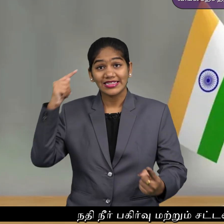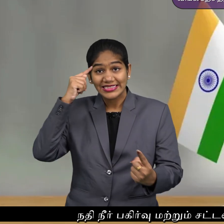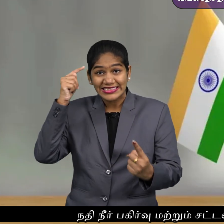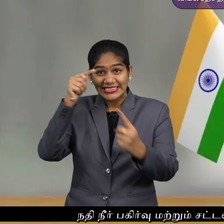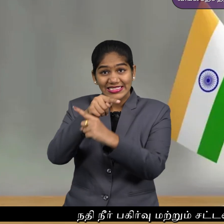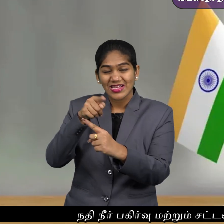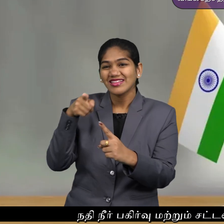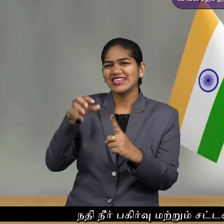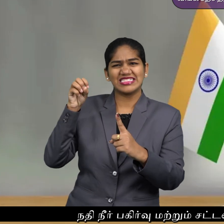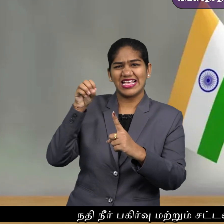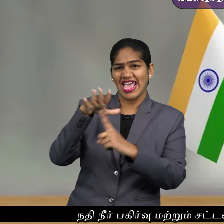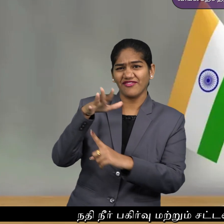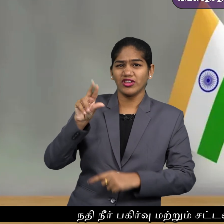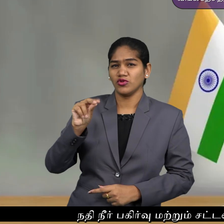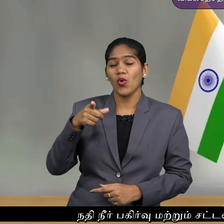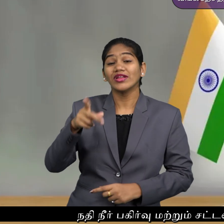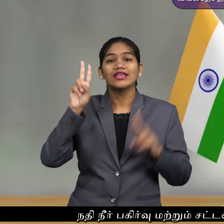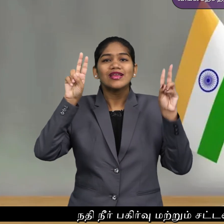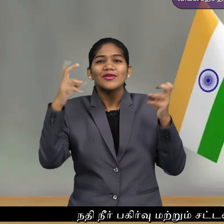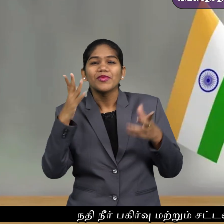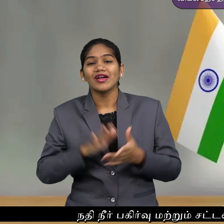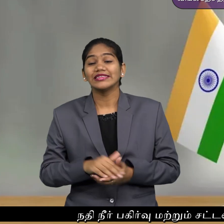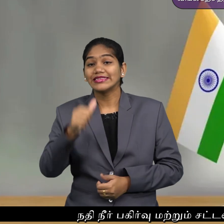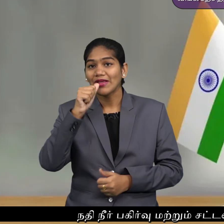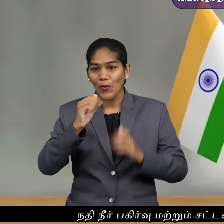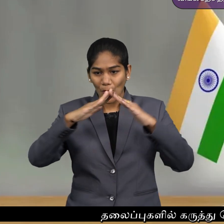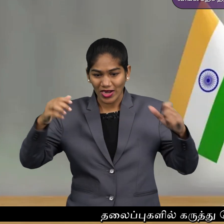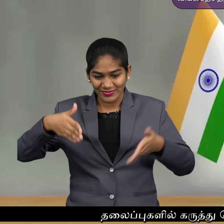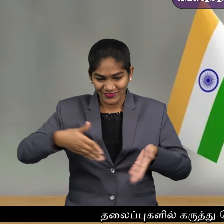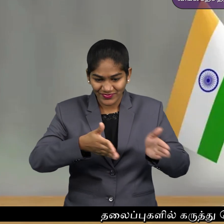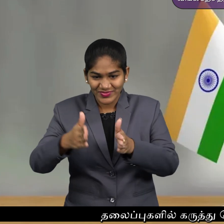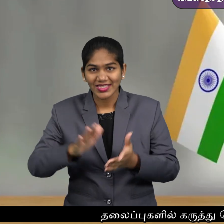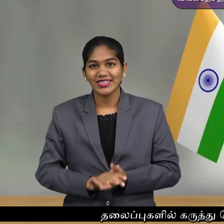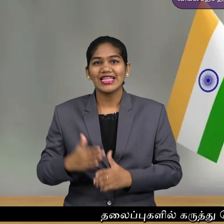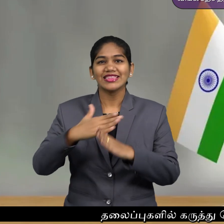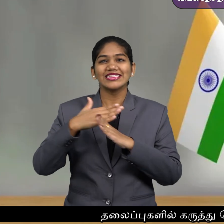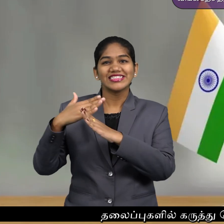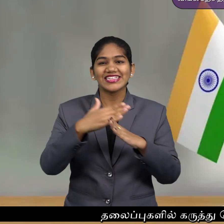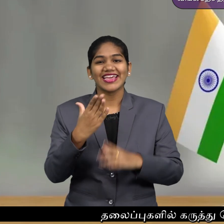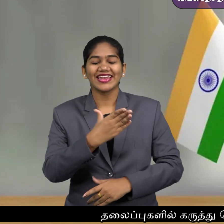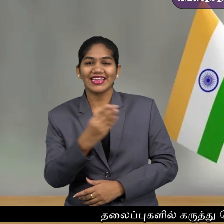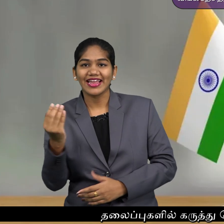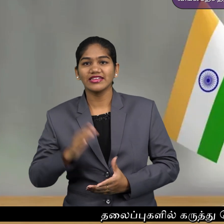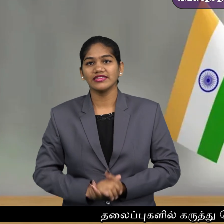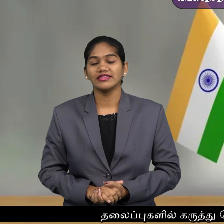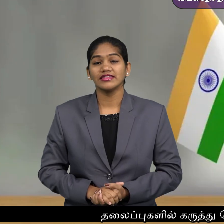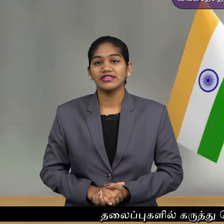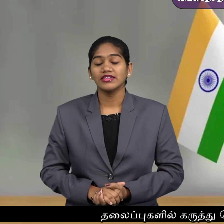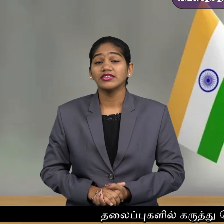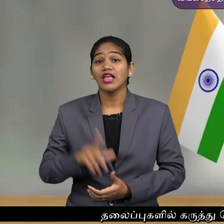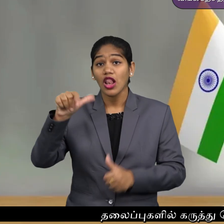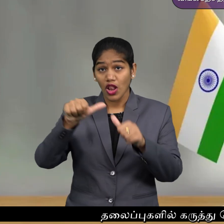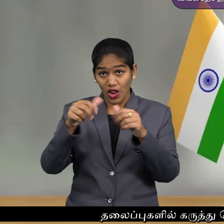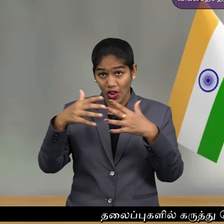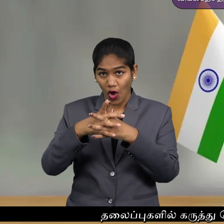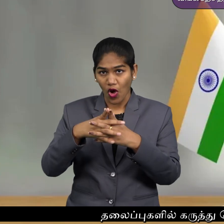நதி நீர் பகிர்வு மற்றும் சட்டவிரோத இடம்பெயர்வு போன்ற தலைப்புகளில் கருத்து வேறுபாடுகள் இருந்தாலும்,